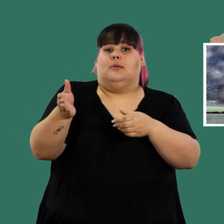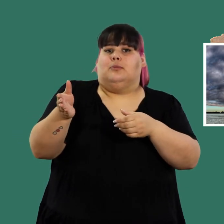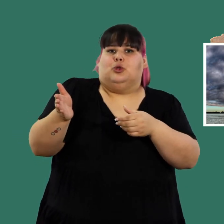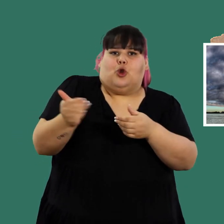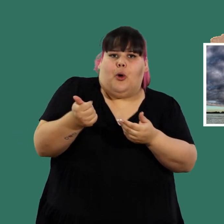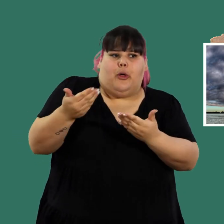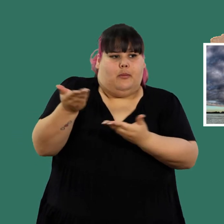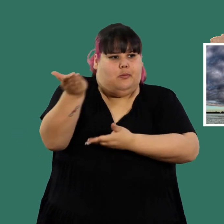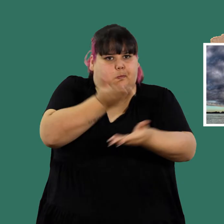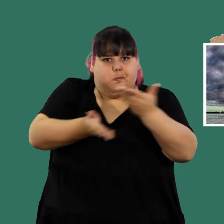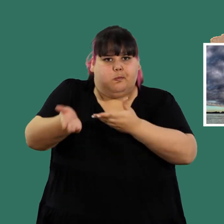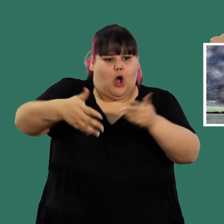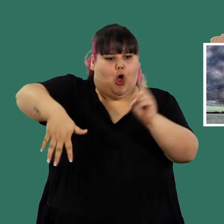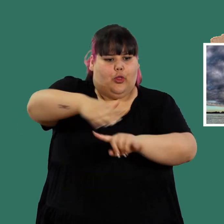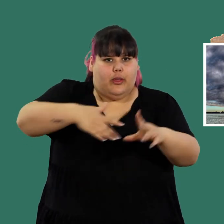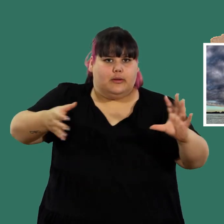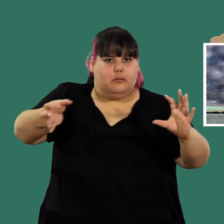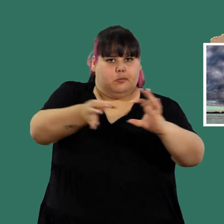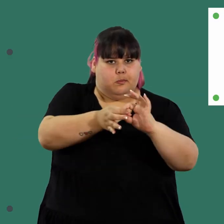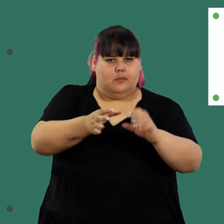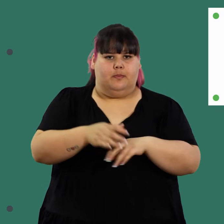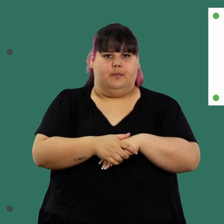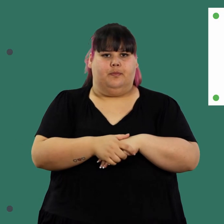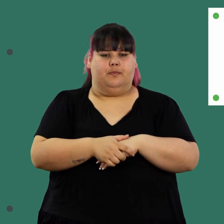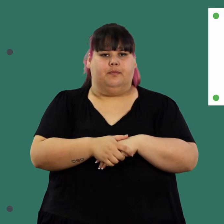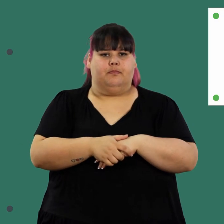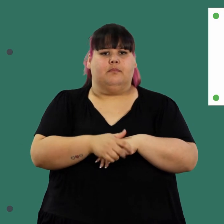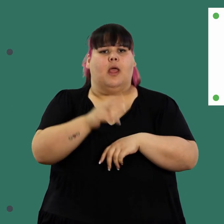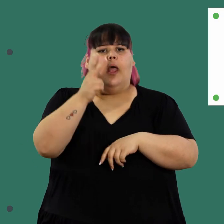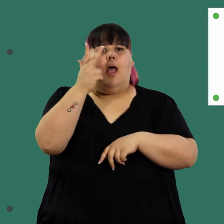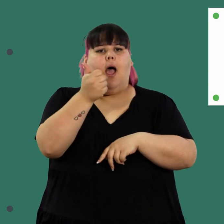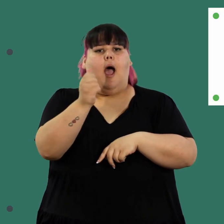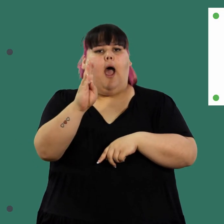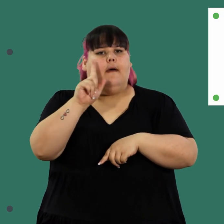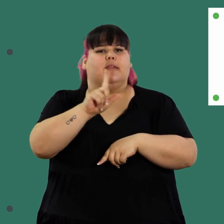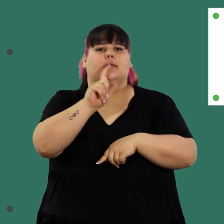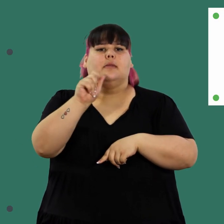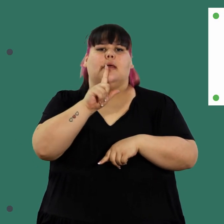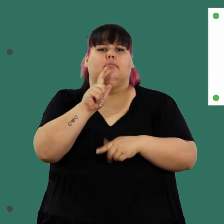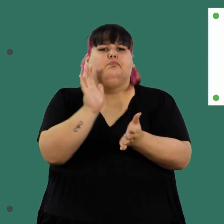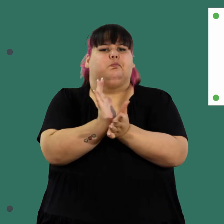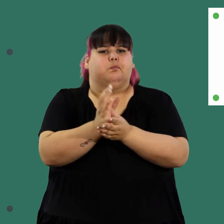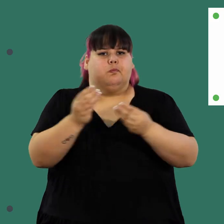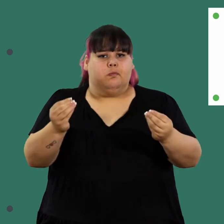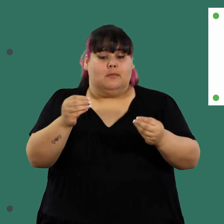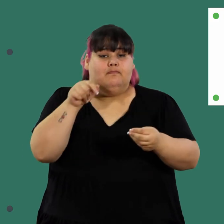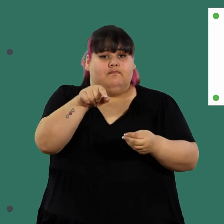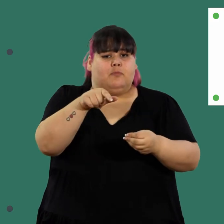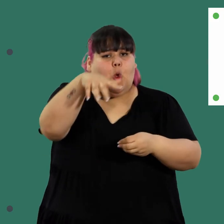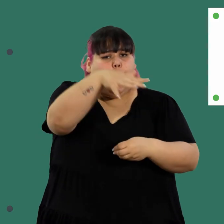armonía con el entorno Qué es un hábitat el hábitat es el